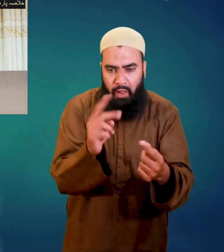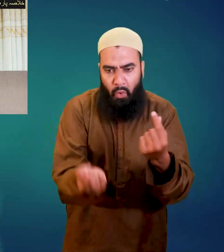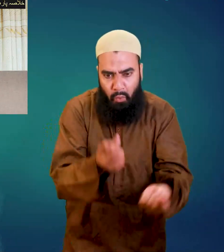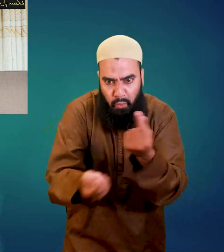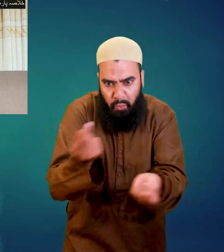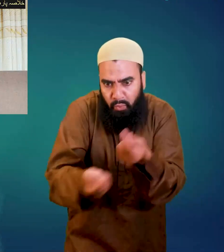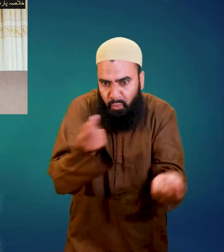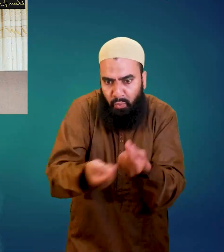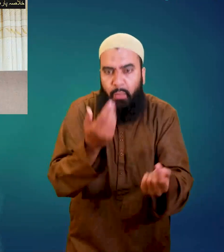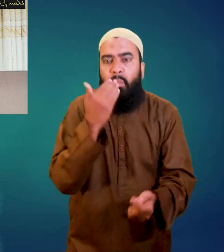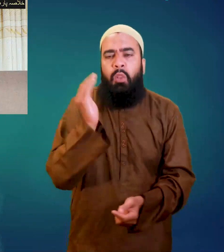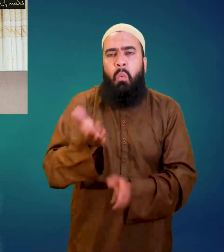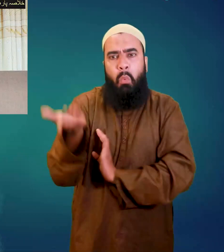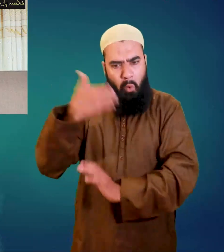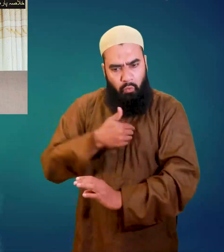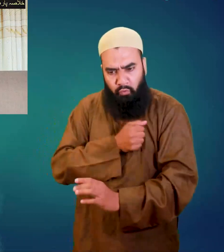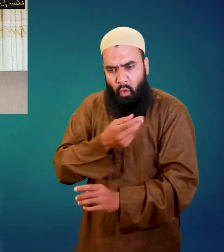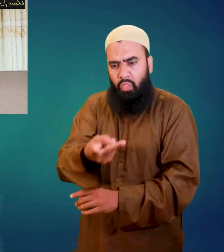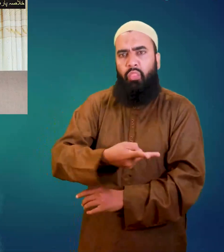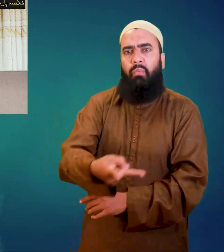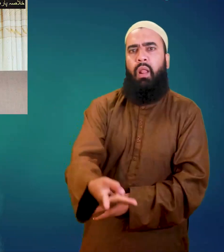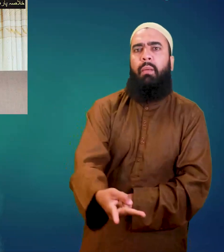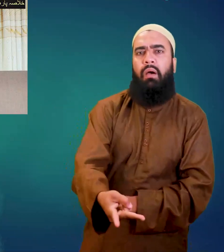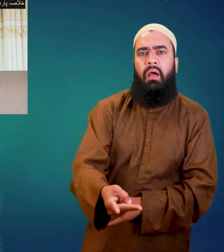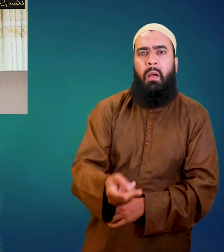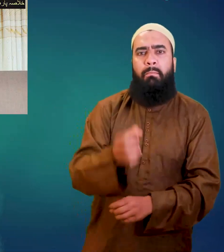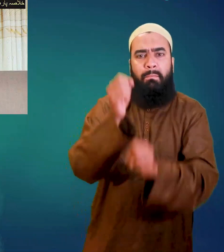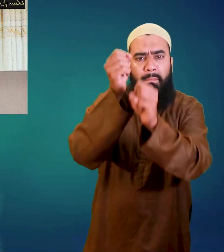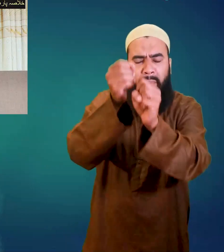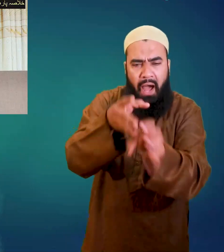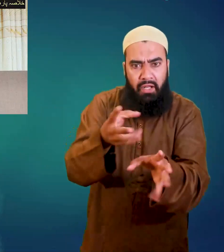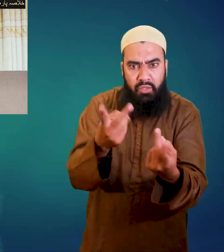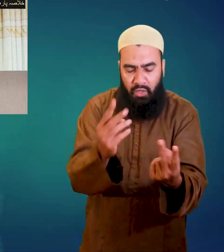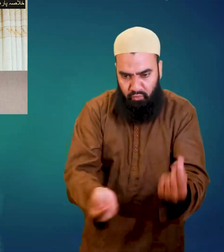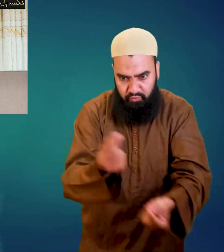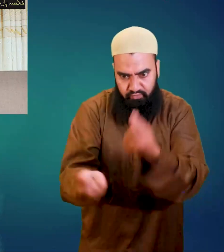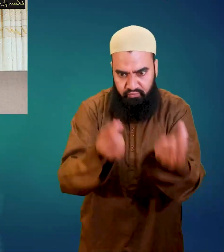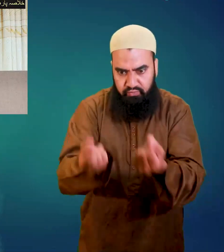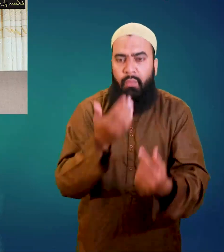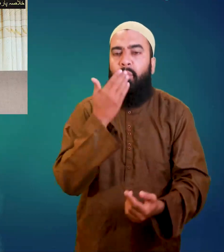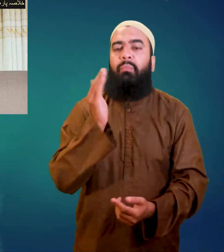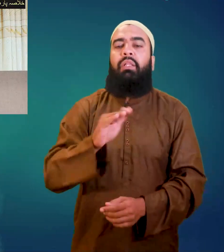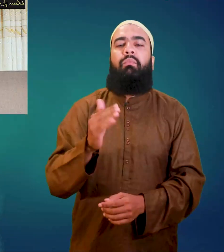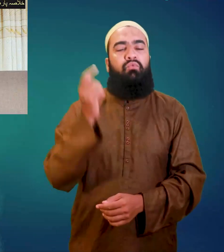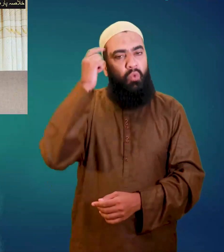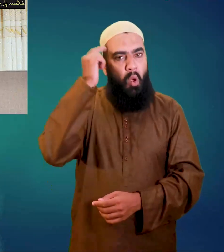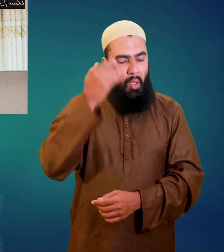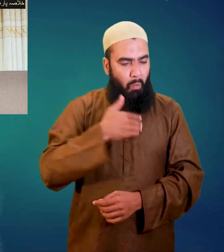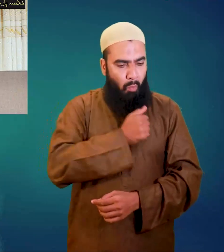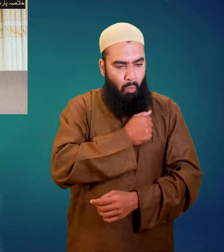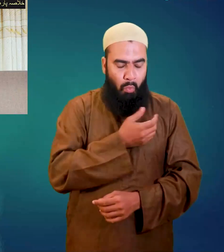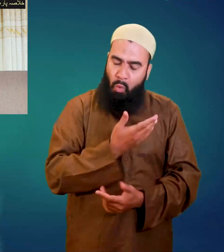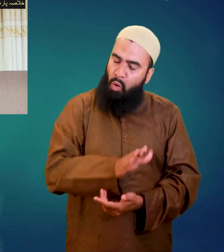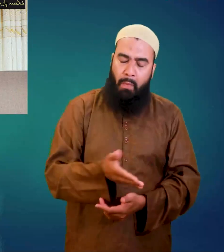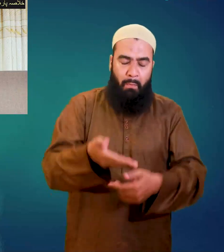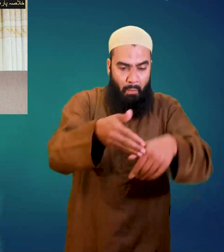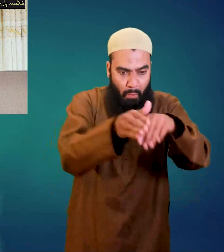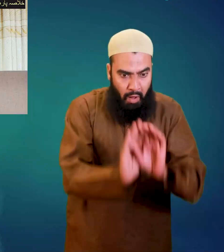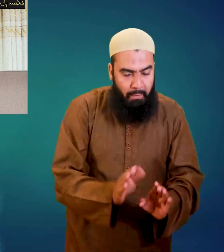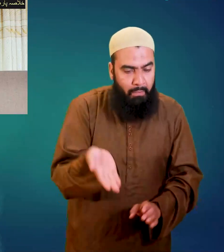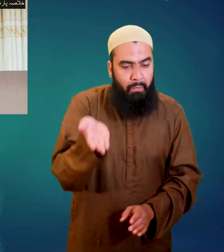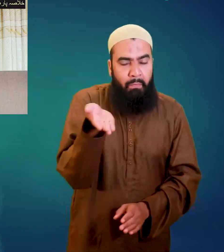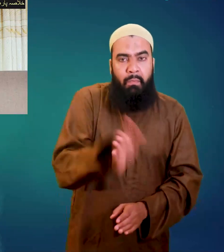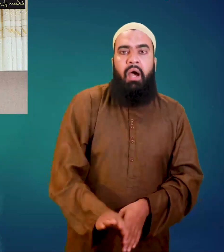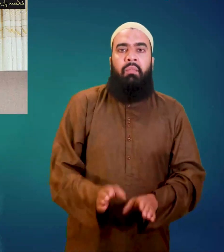میں سے نباتات جو ہے وہ نکل پڑتے ہیں۔ تو مرنے کے بعد اور زندگی ہے، اور قرآن مجید کی ایک آیت میں فرمایا